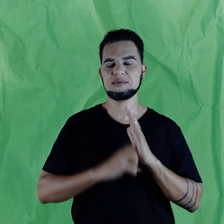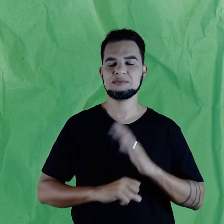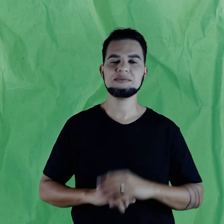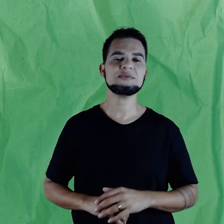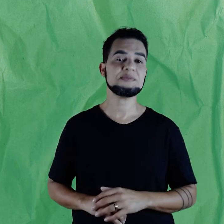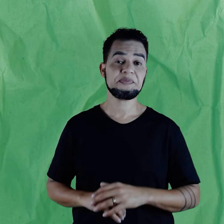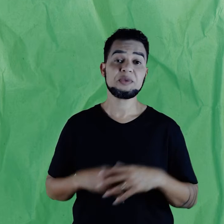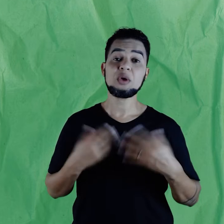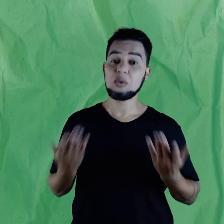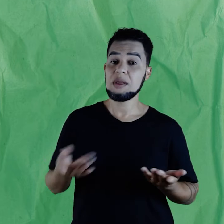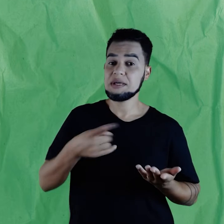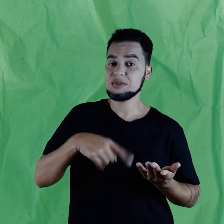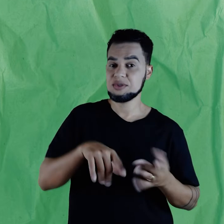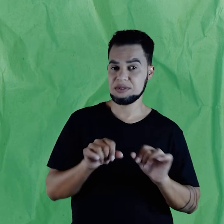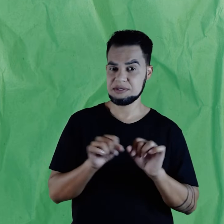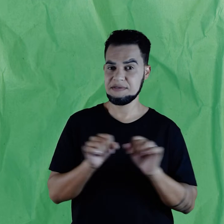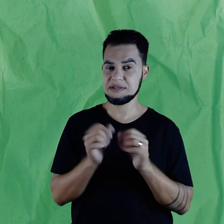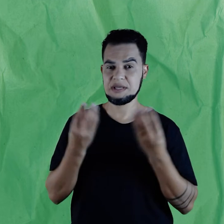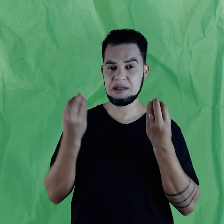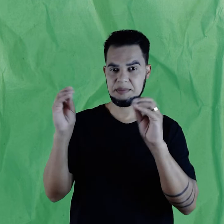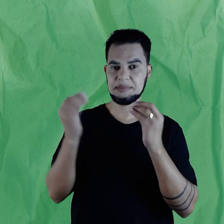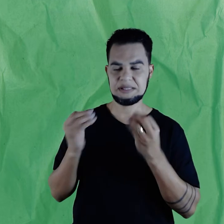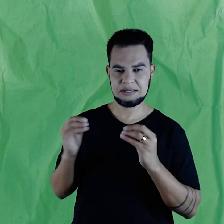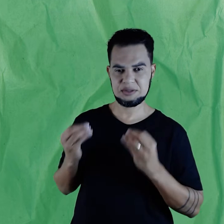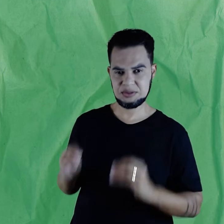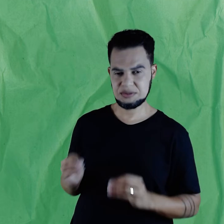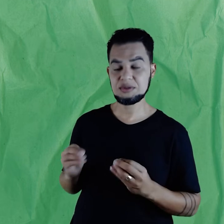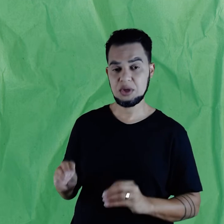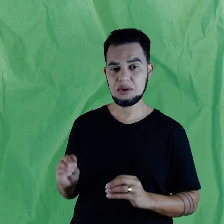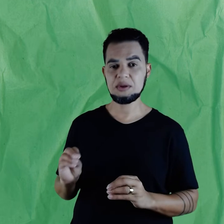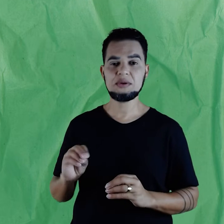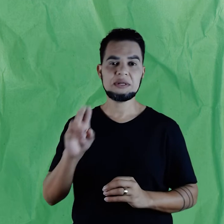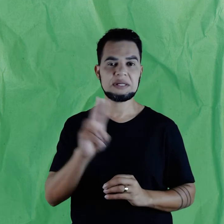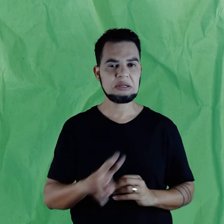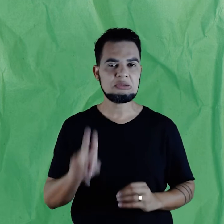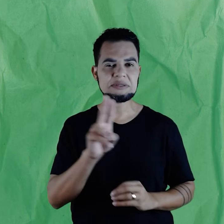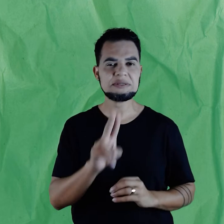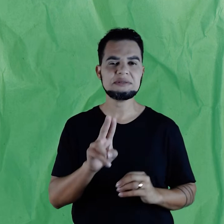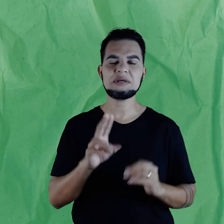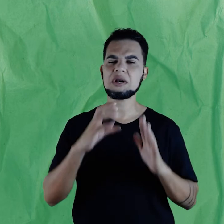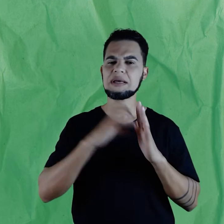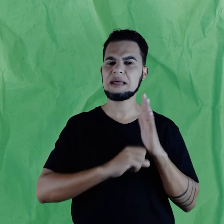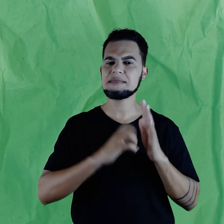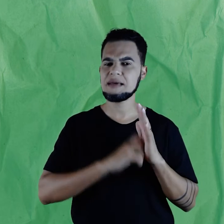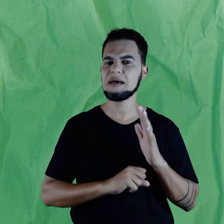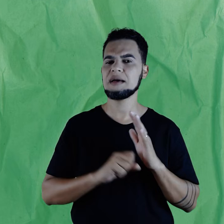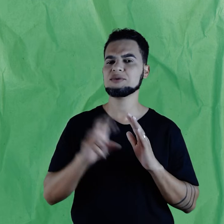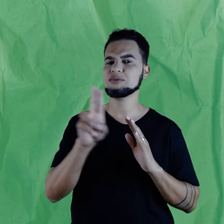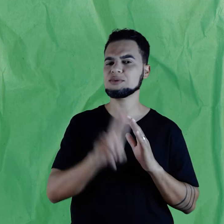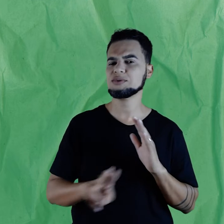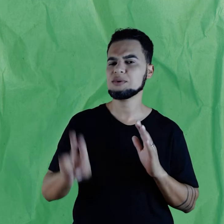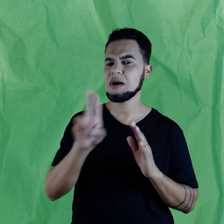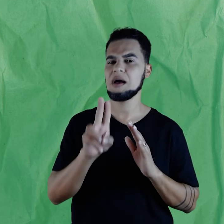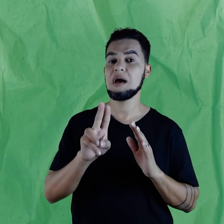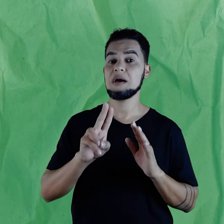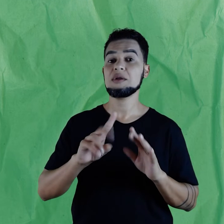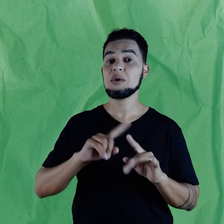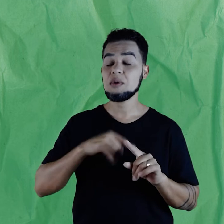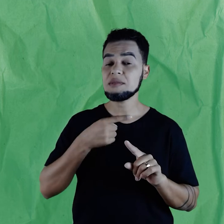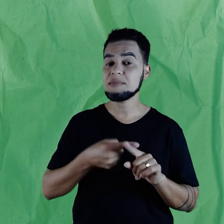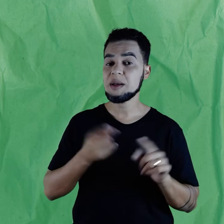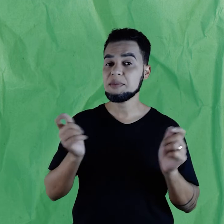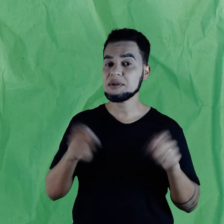Então, quando a gente está fazendo aplicações aí que a gente está lidando com cadastros, com o usuário, quanto mais a gente